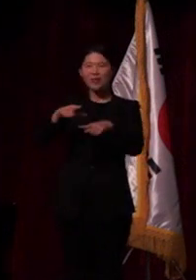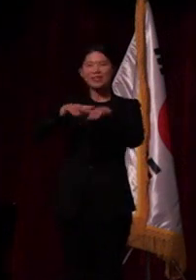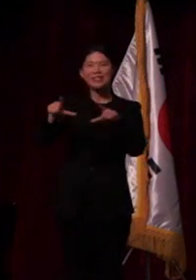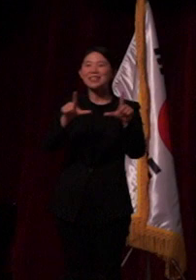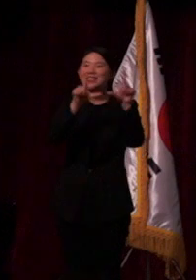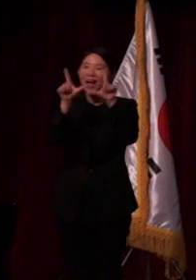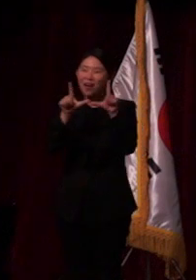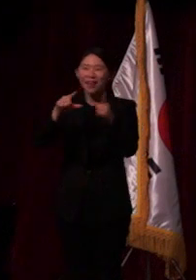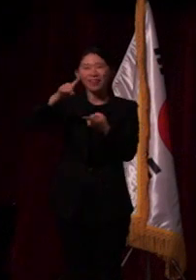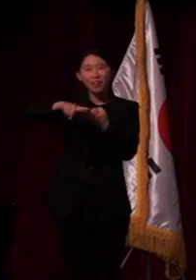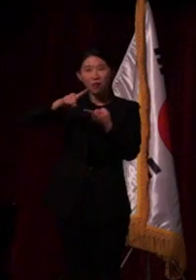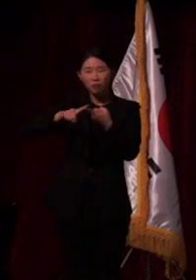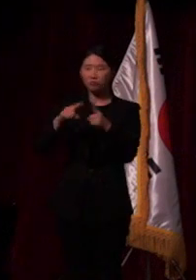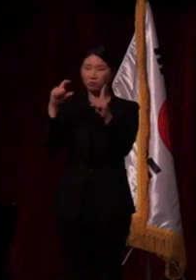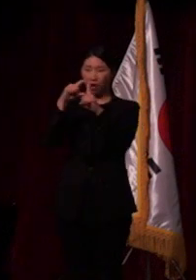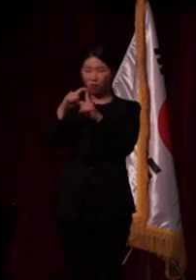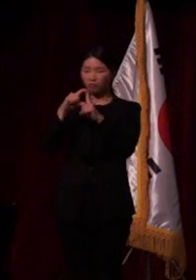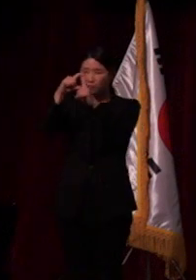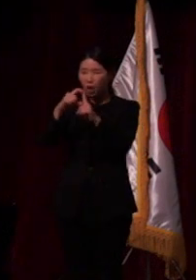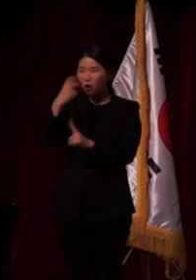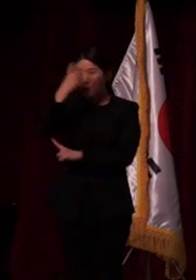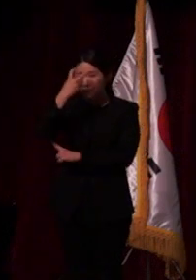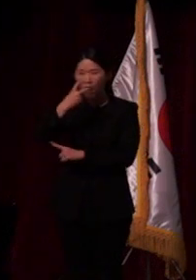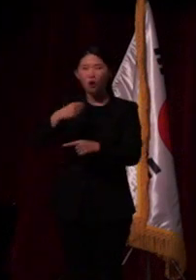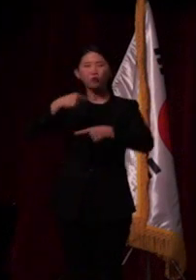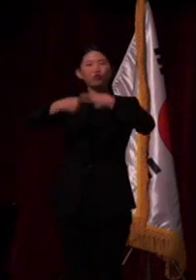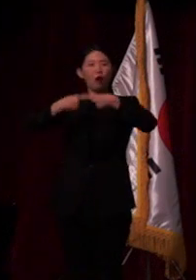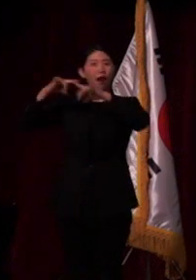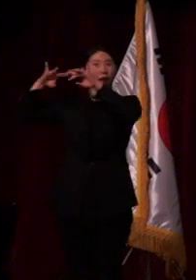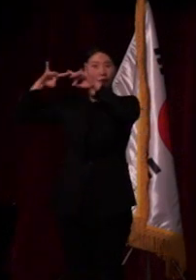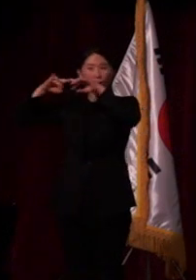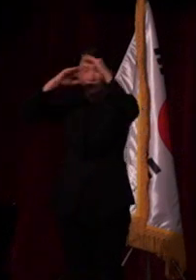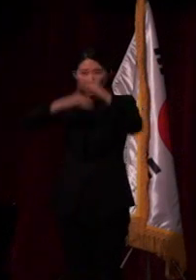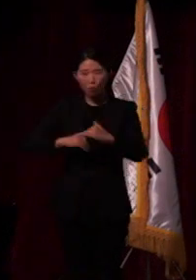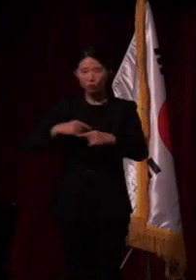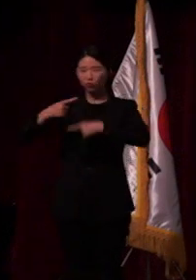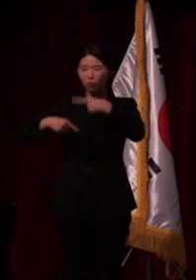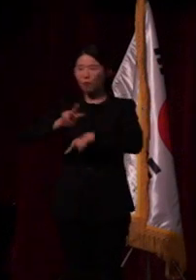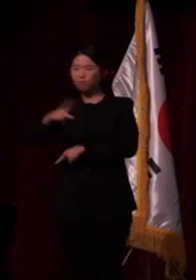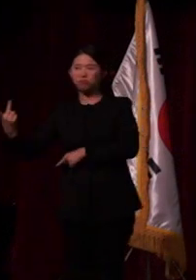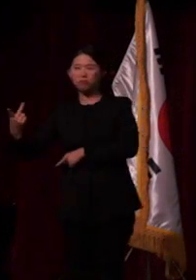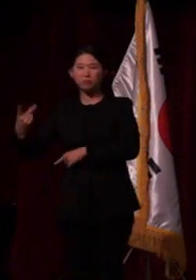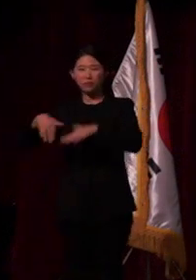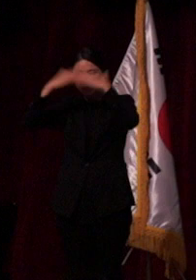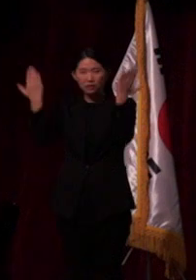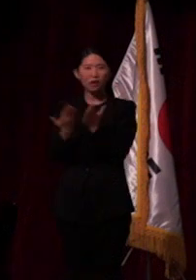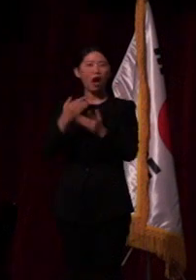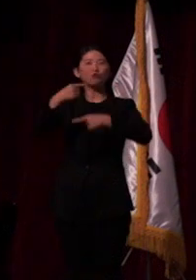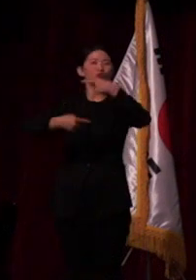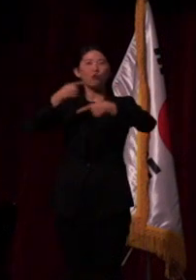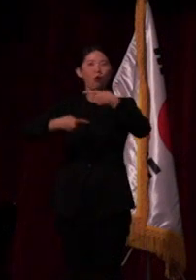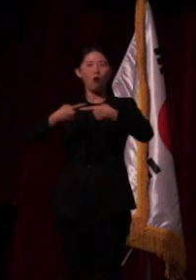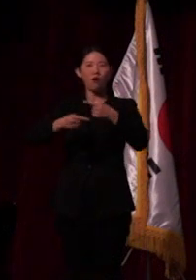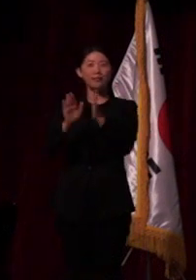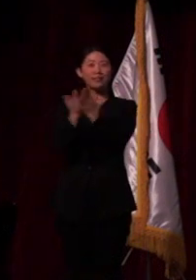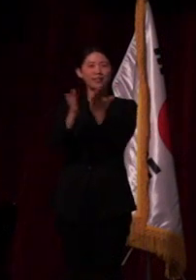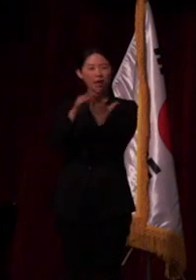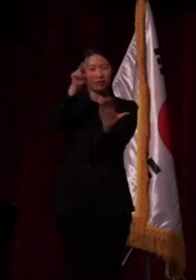라고 이렇게 검색하면 수어 영상으로 여러분들이 이 책의 내용을 읽을 수가 있습니다.